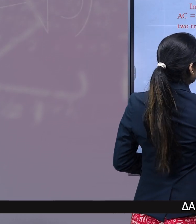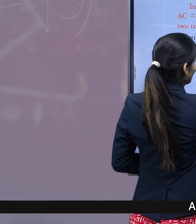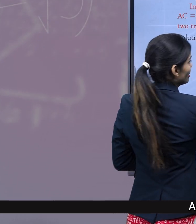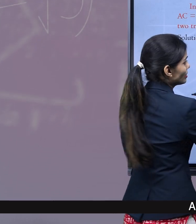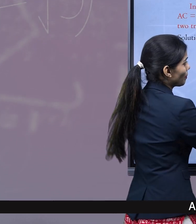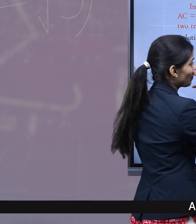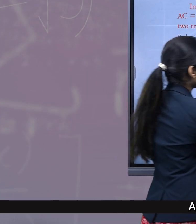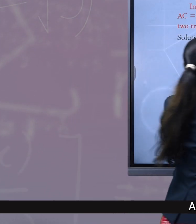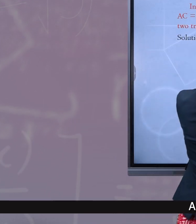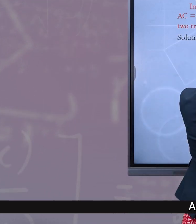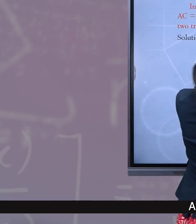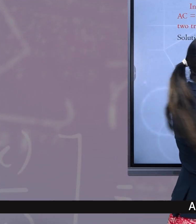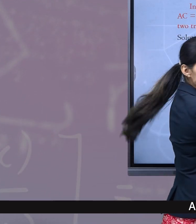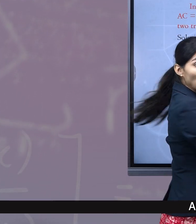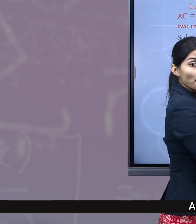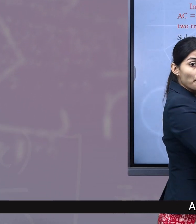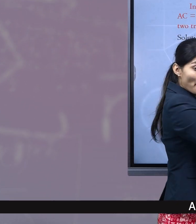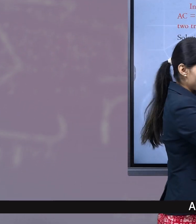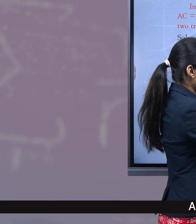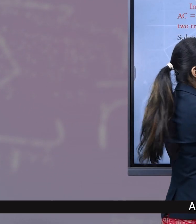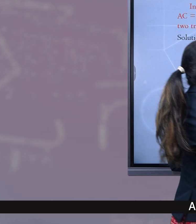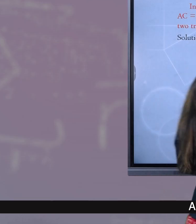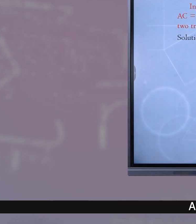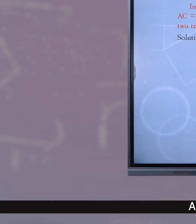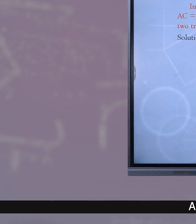AB = DE = 7 सेंटीमीटर,